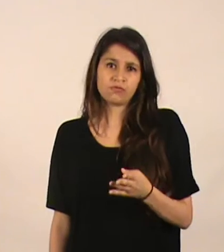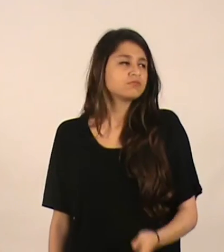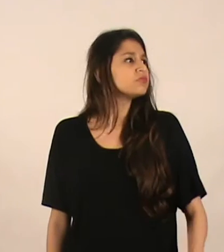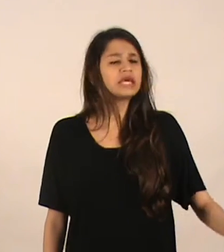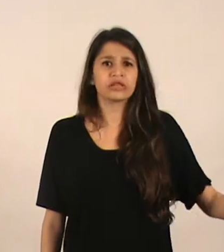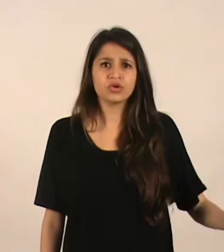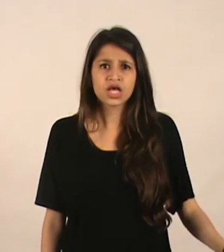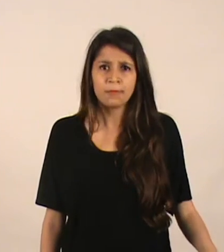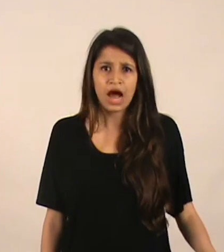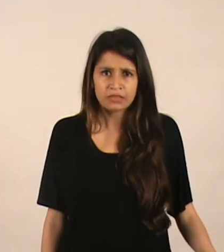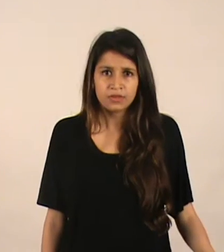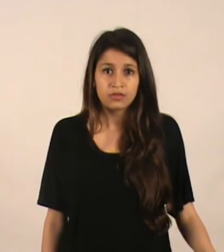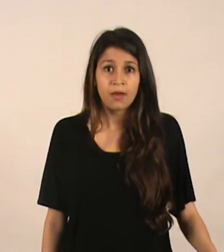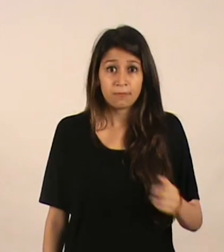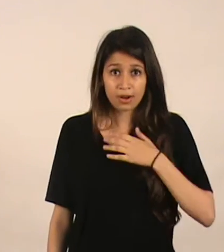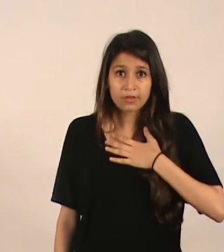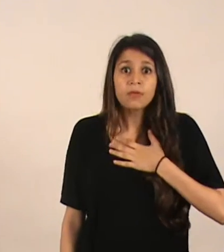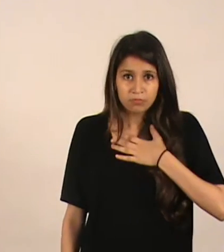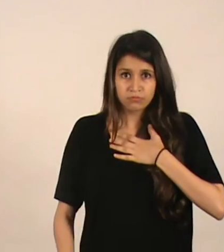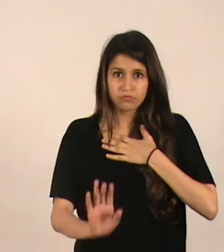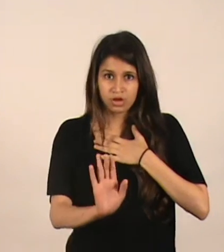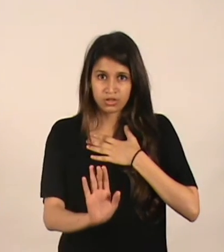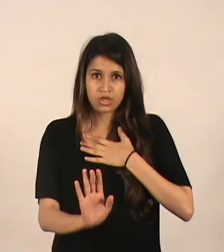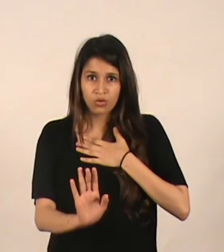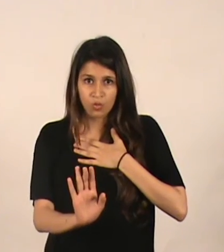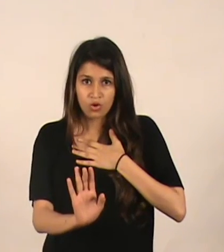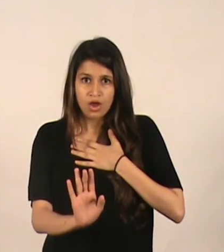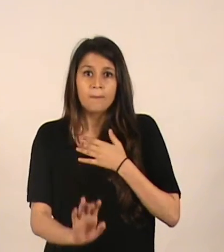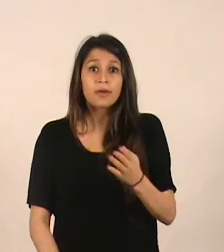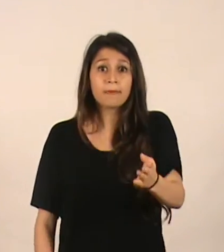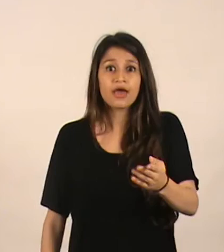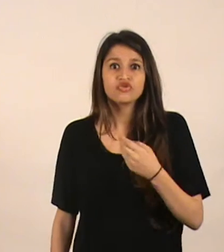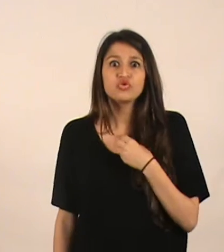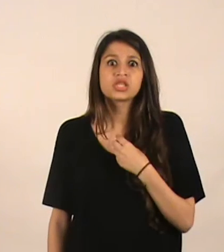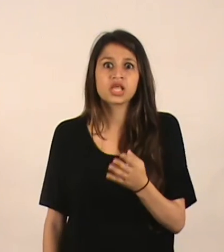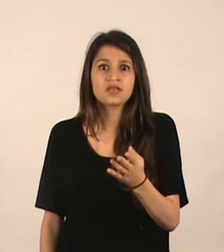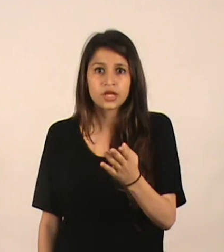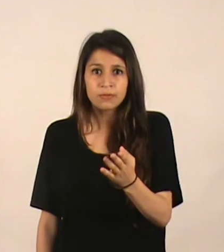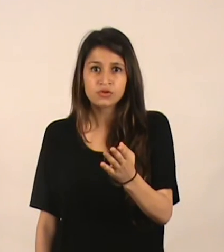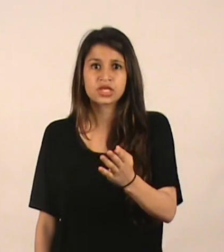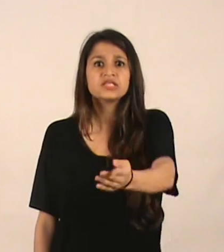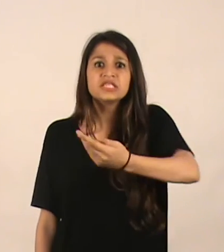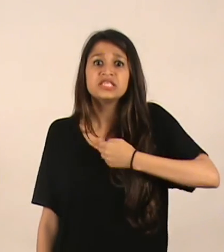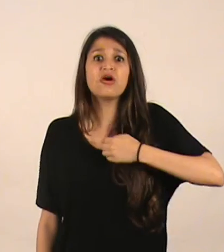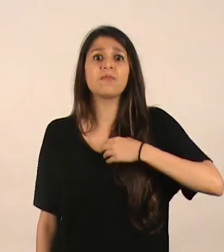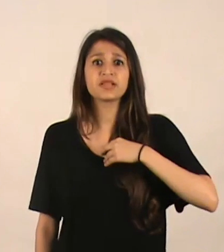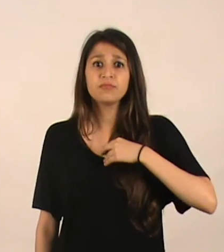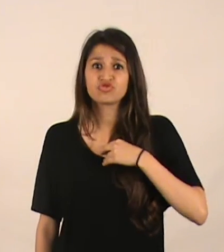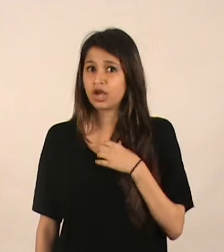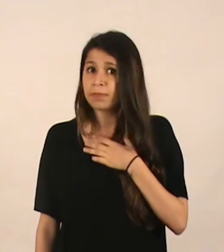एक तो इस घर में आदी इना मतब लड़की हूँ पर मैं जो इतना सठीक होती है सीधा उपर से बुचारी